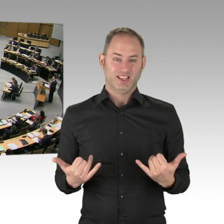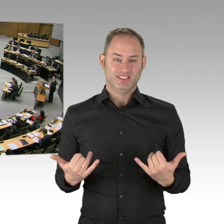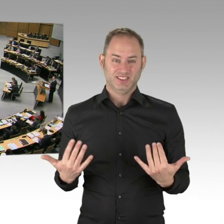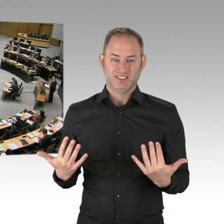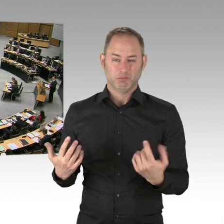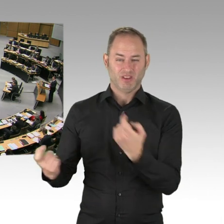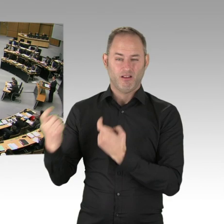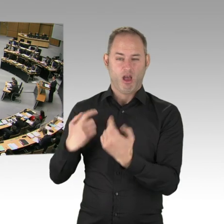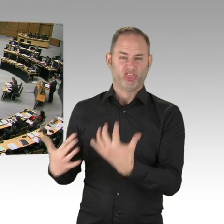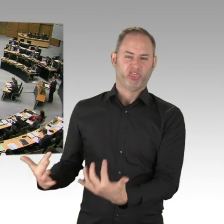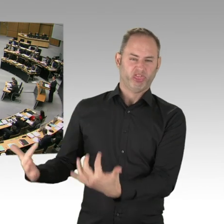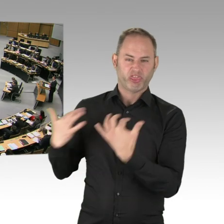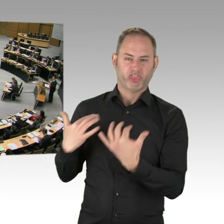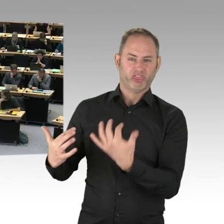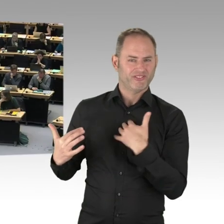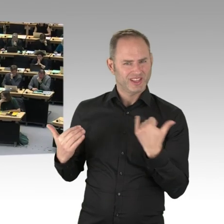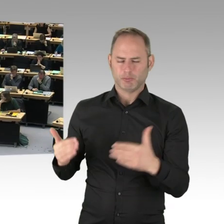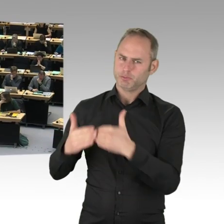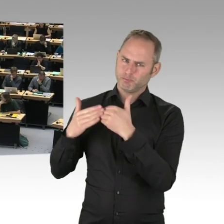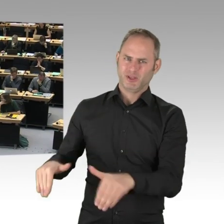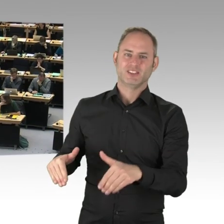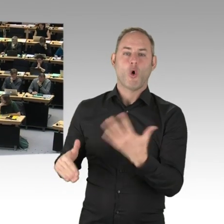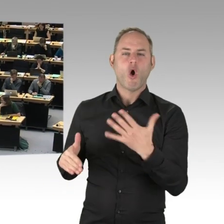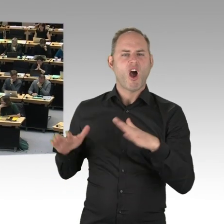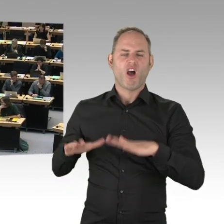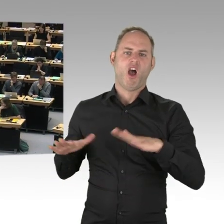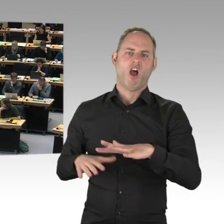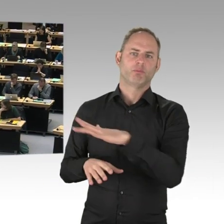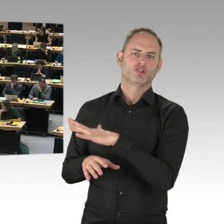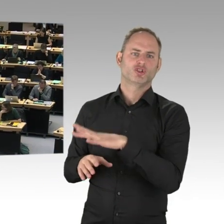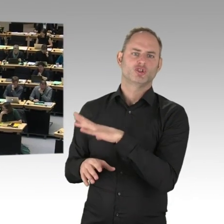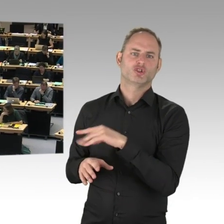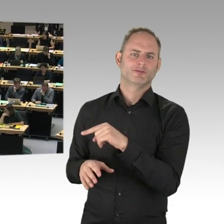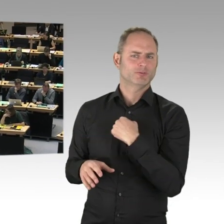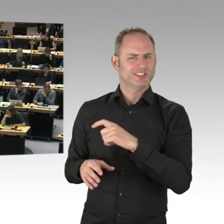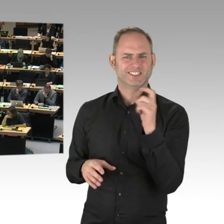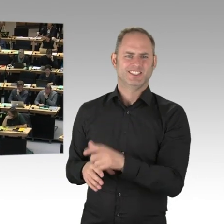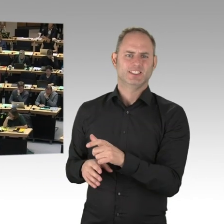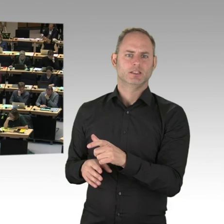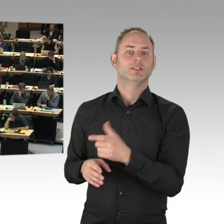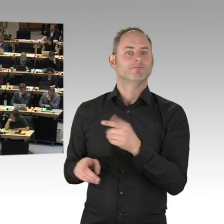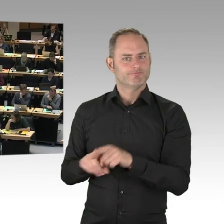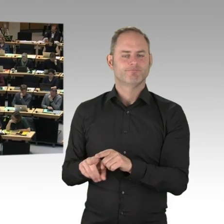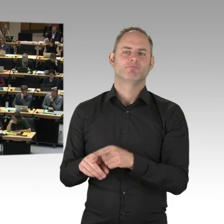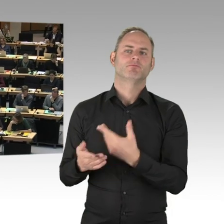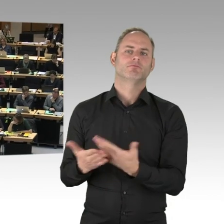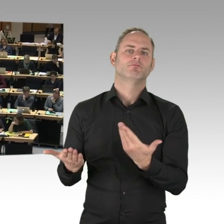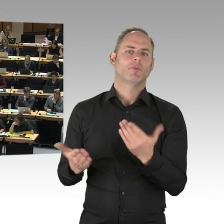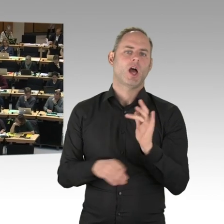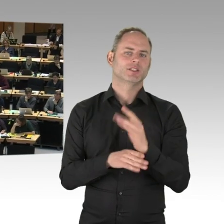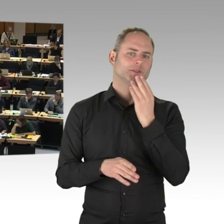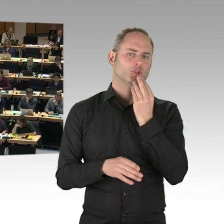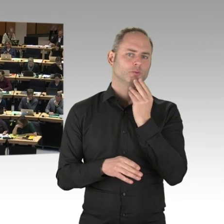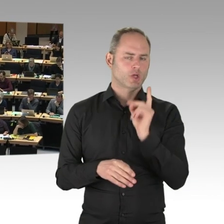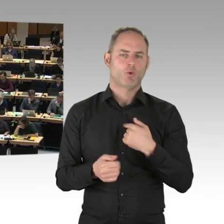Flaggen des Staates Israel verbrannt werden, oder Demonstrationen, auf denen offen für jeden sichtbar Israel judenfeindlich agitiert